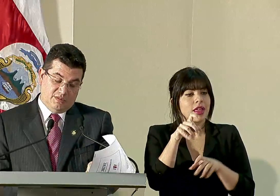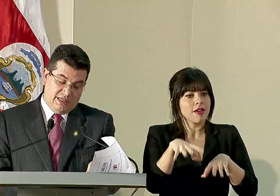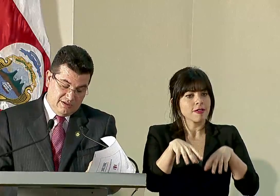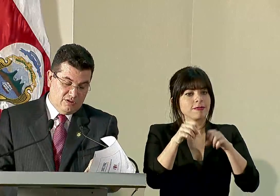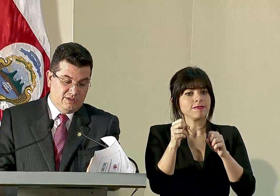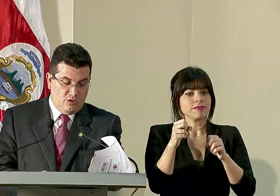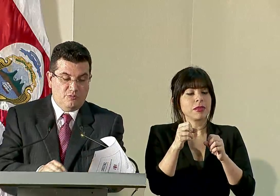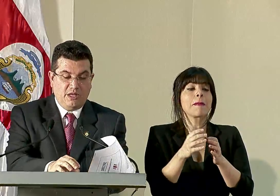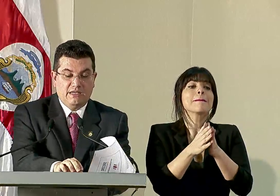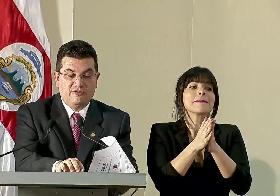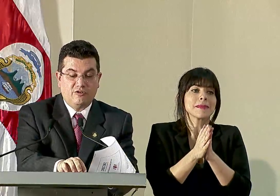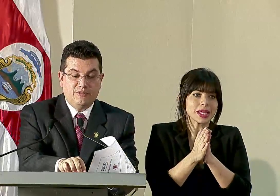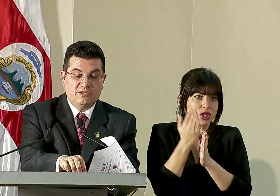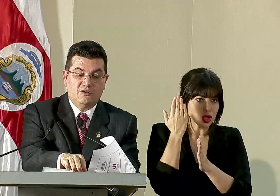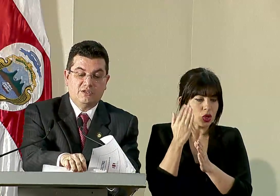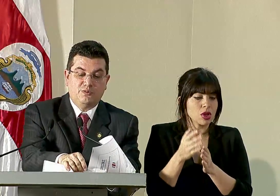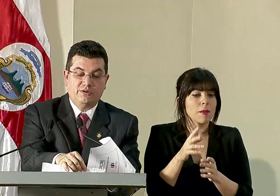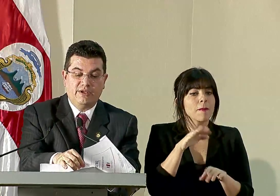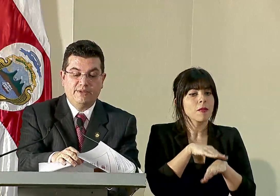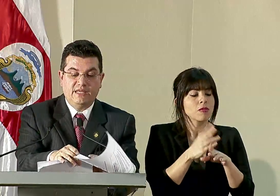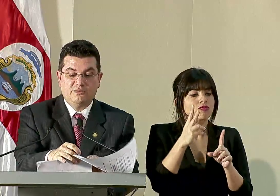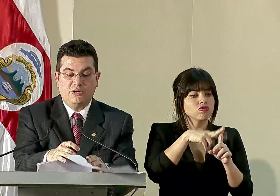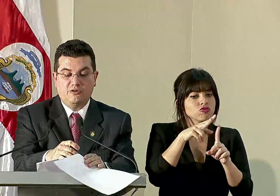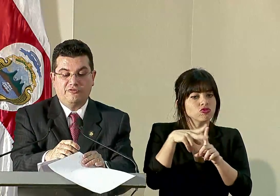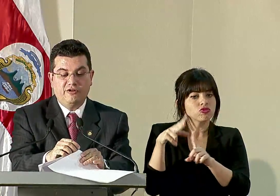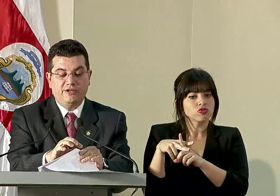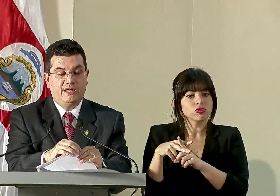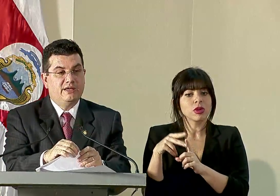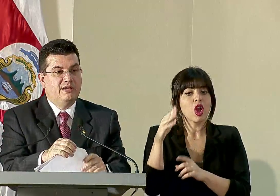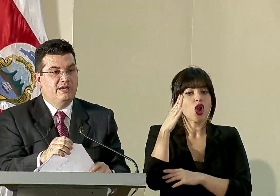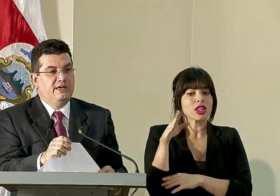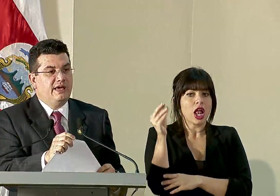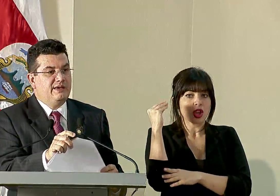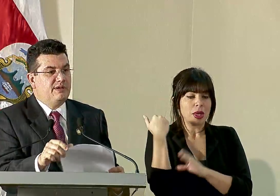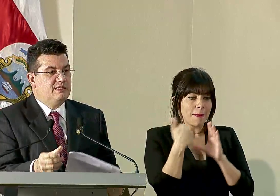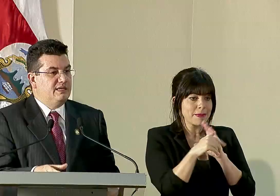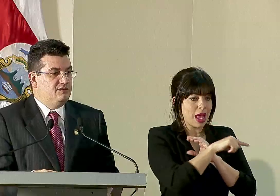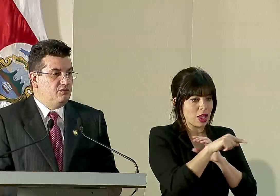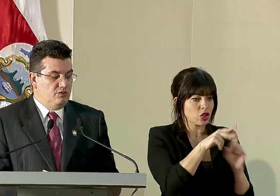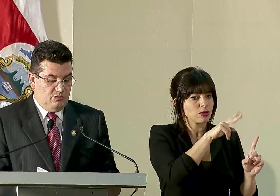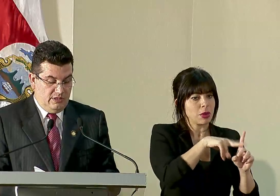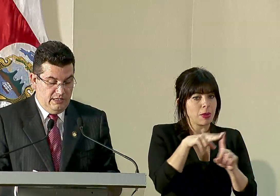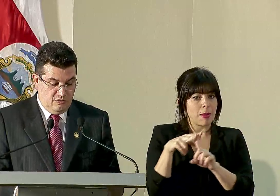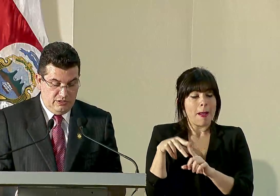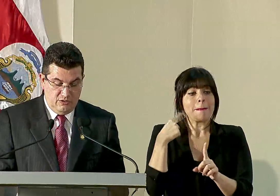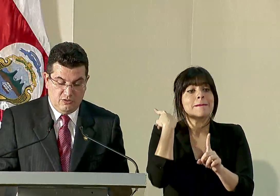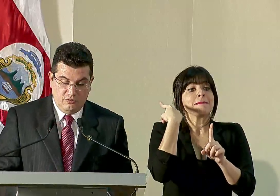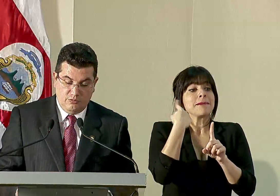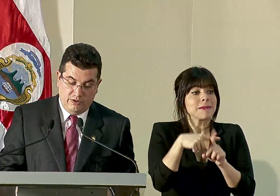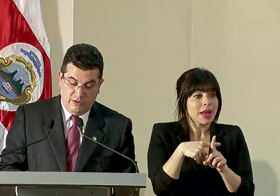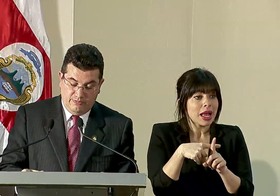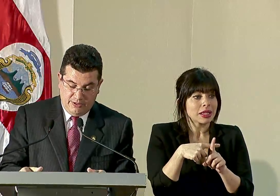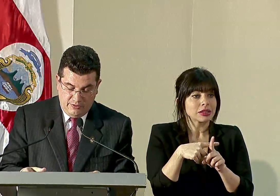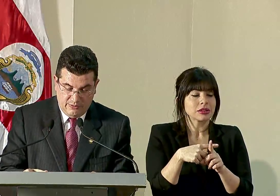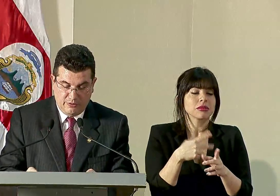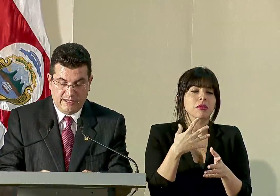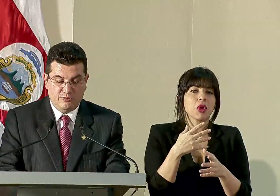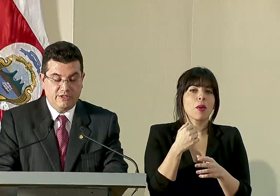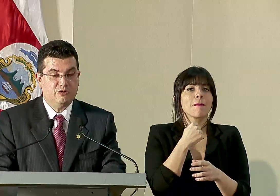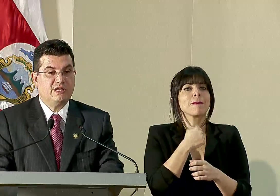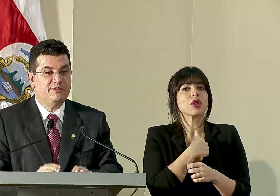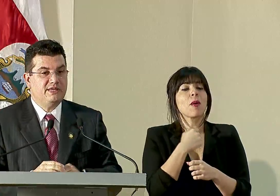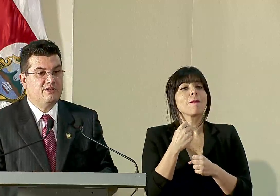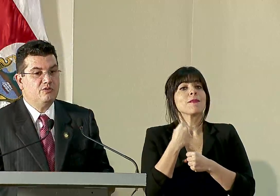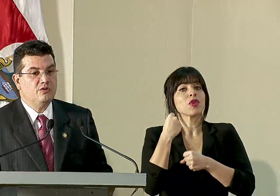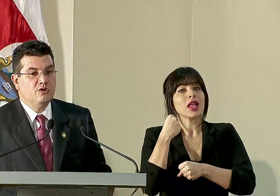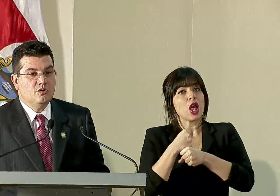las recomendaciones emitidas por la Contraloría y además de esto el Poder